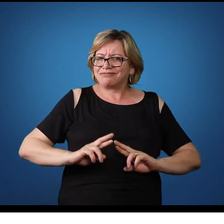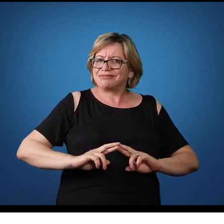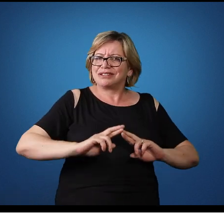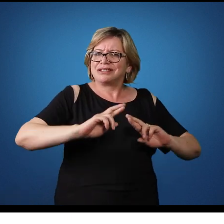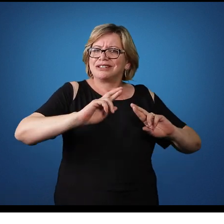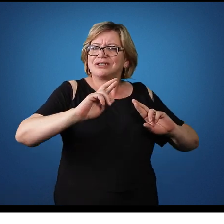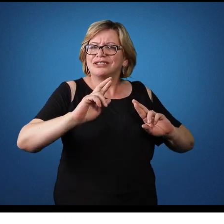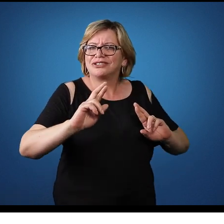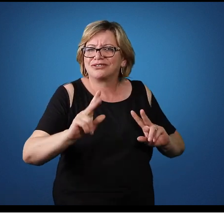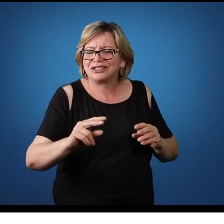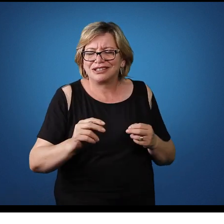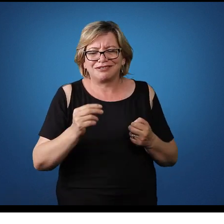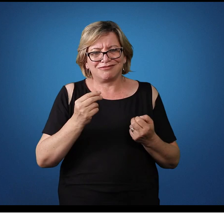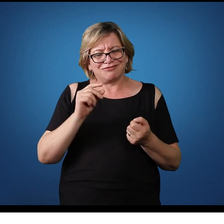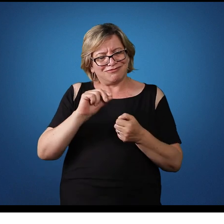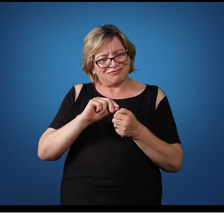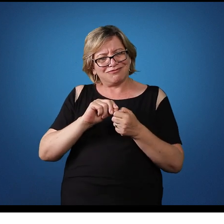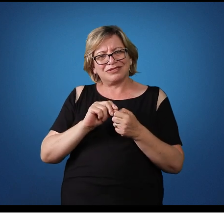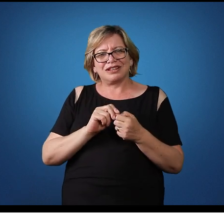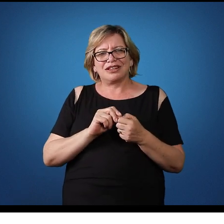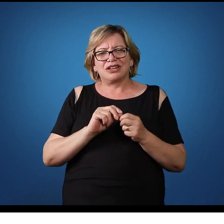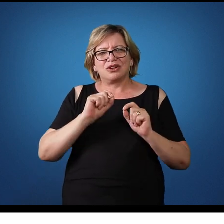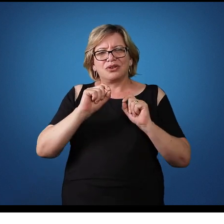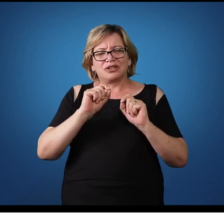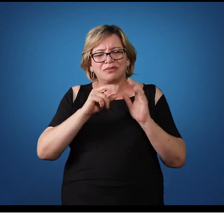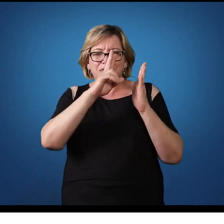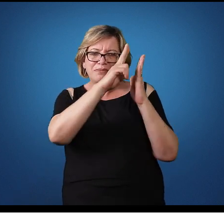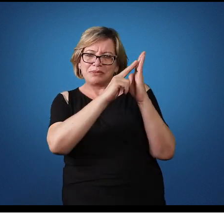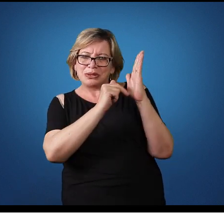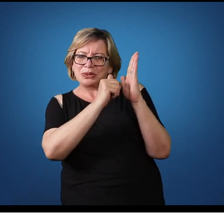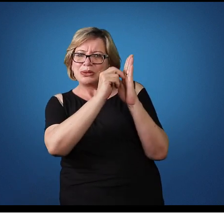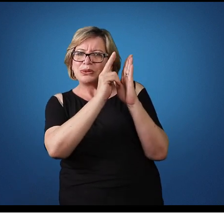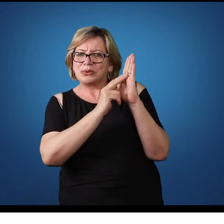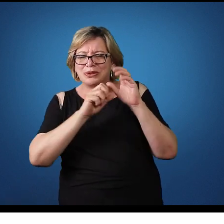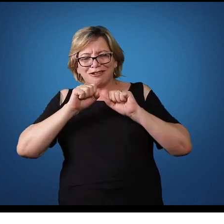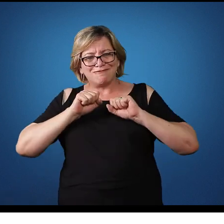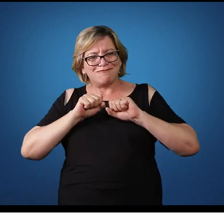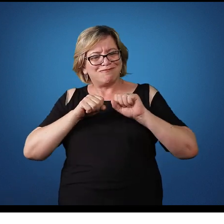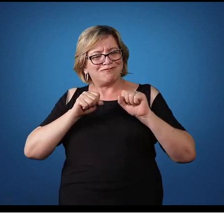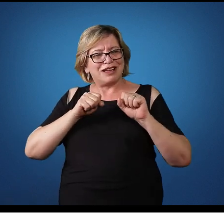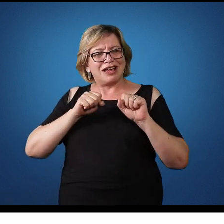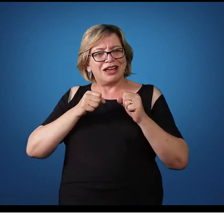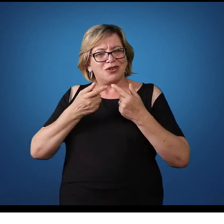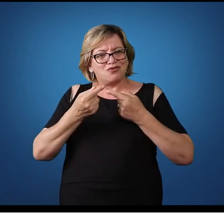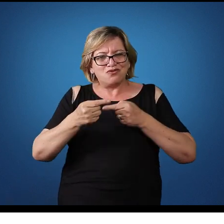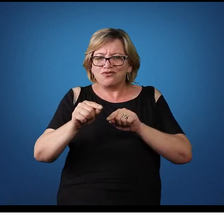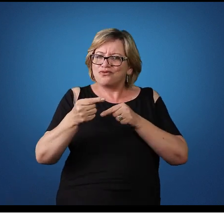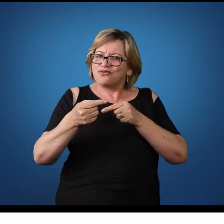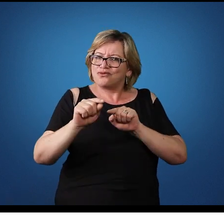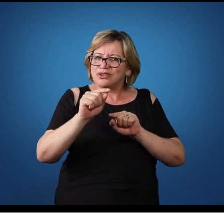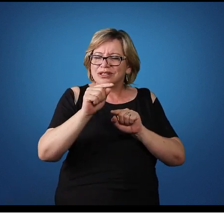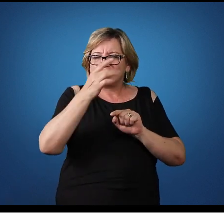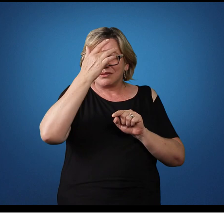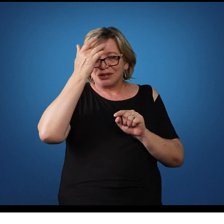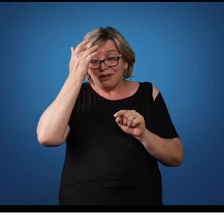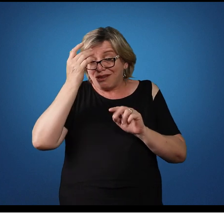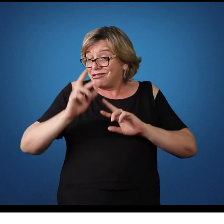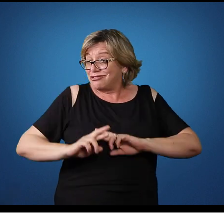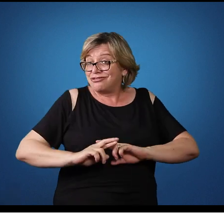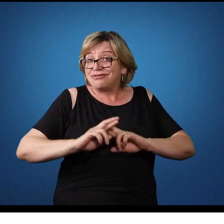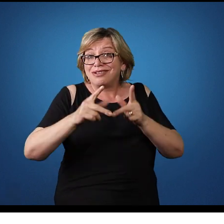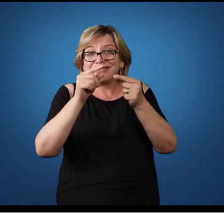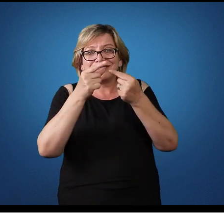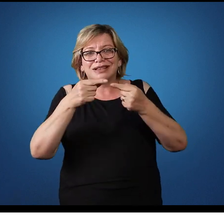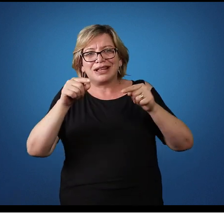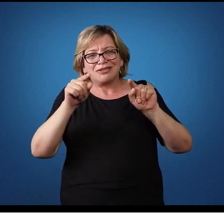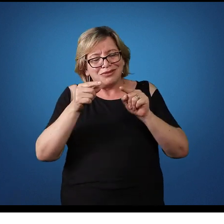elas fazem coisas diferentes. Aquilo que uma pintura provoca em nós é certamente diferente daquilo que uma música provoca em